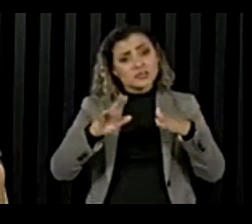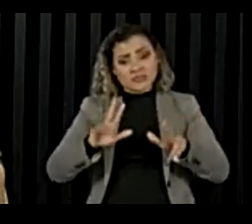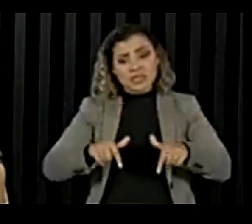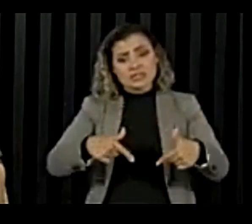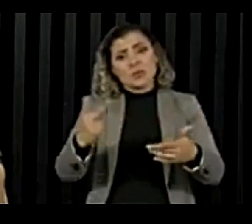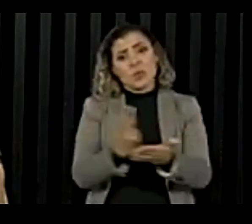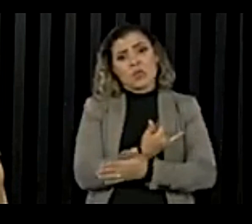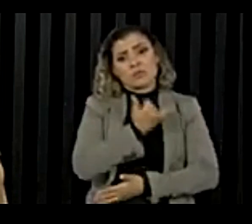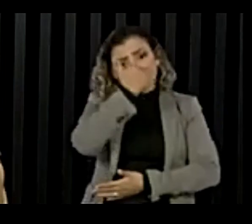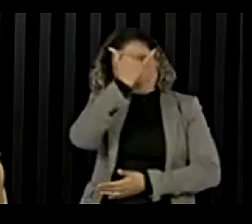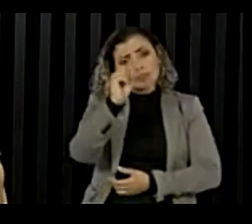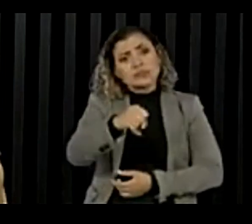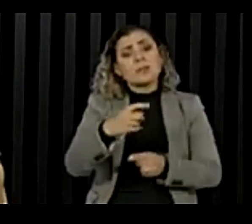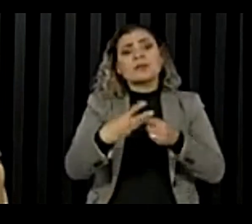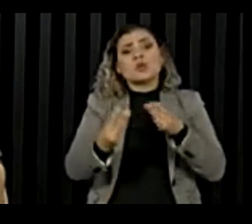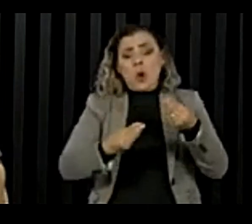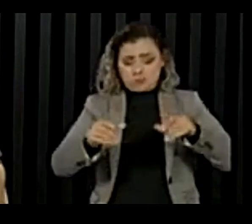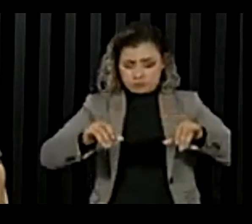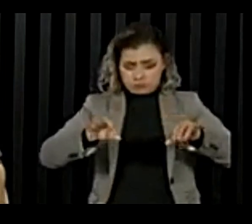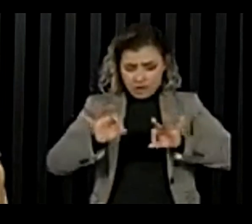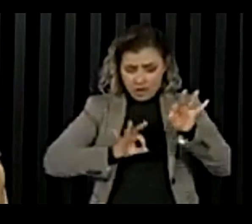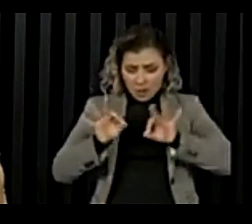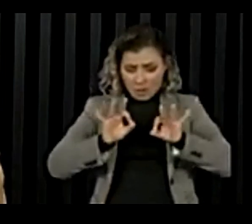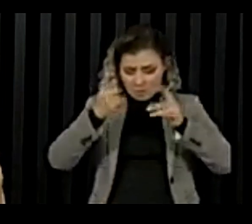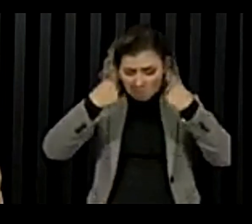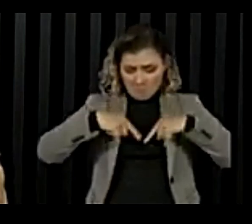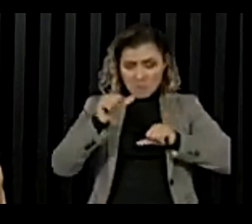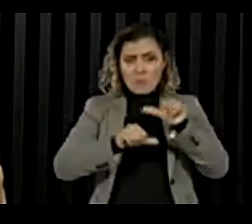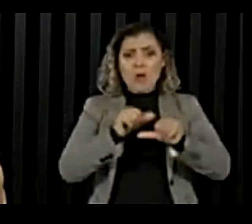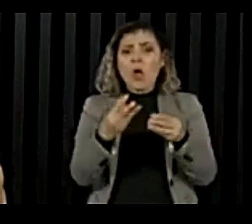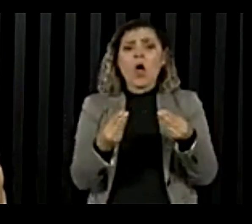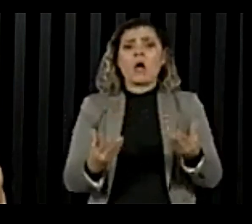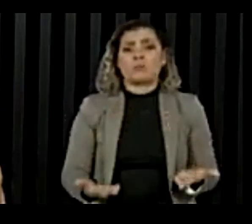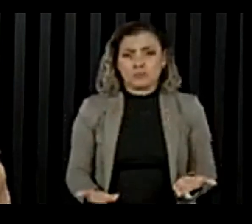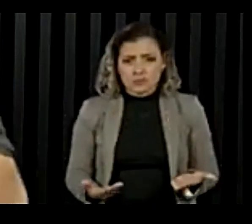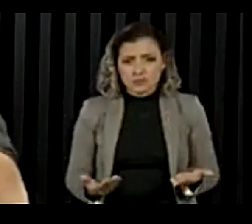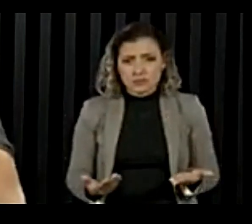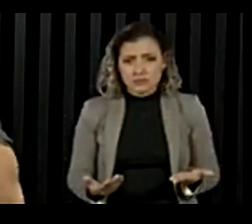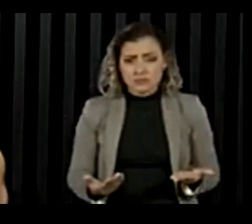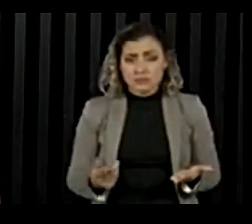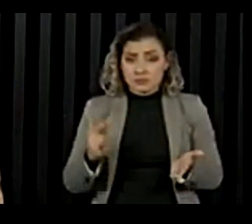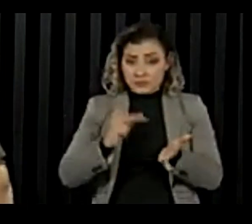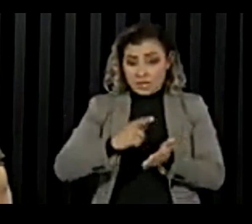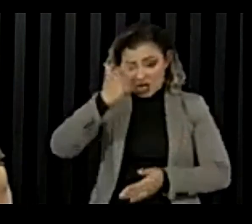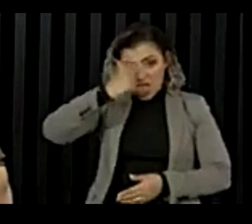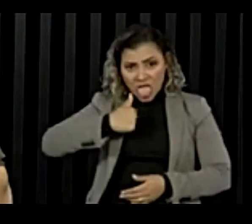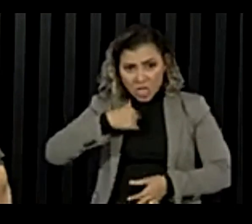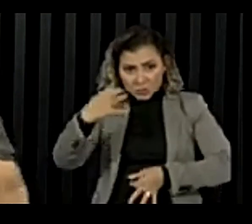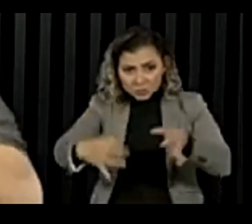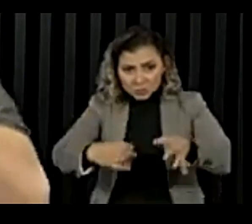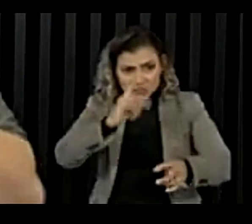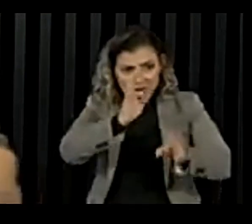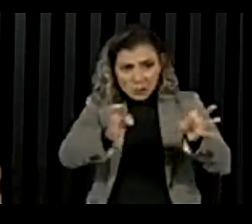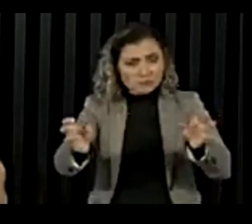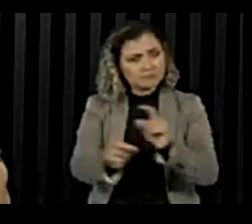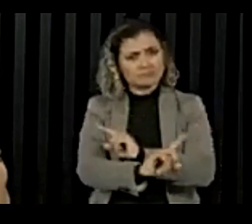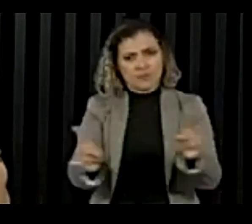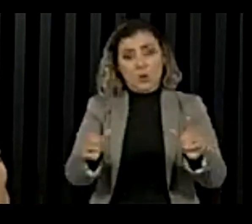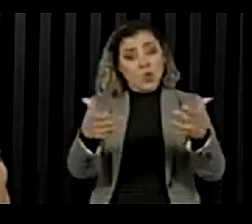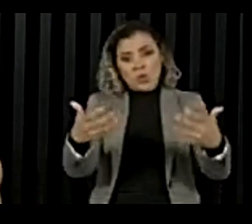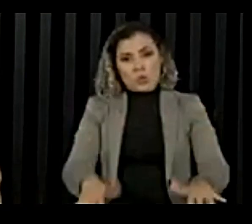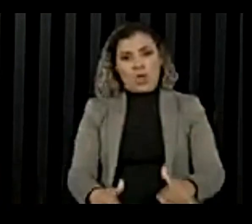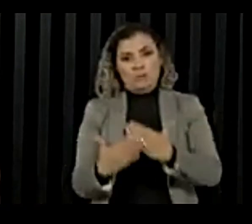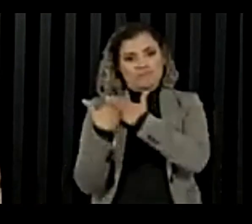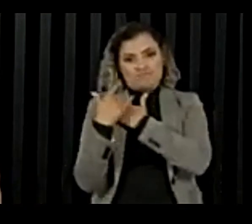cometido de proporções nacionais. Em relação a me sentir um justiceiro, eu não me sinto um justiceiro. Eu não quero esse